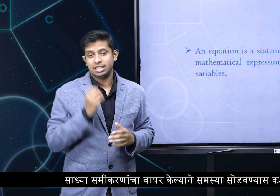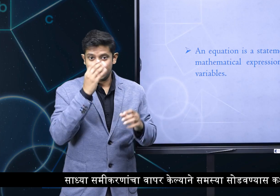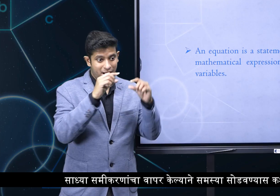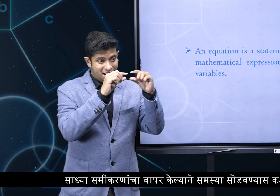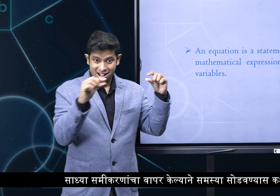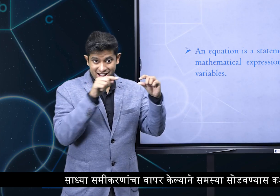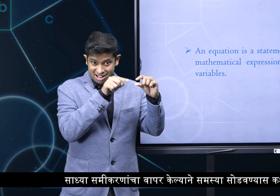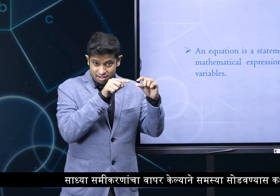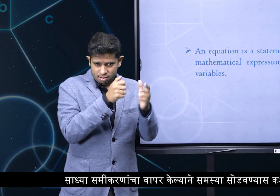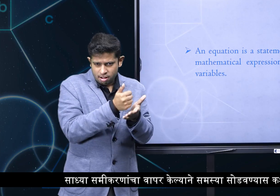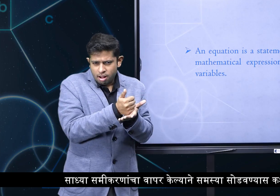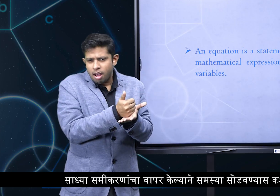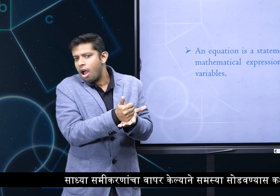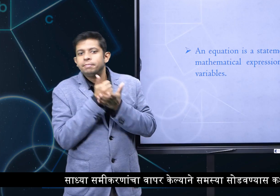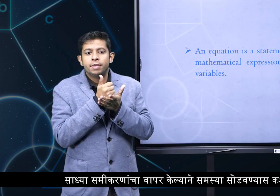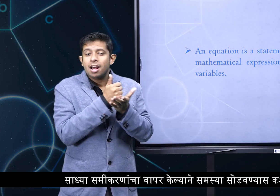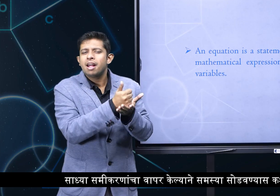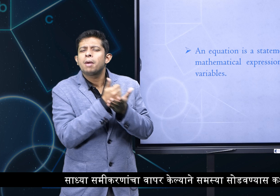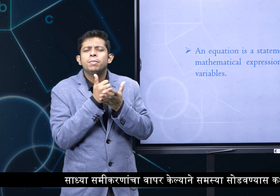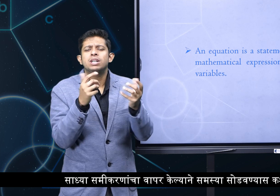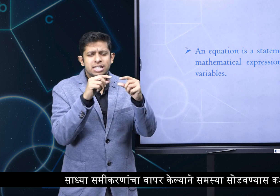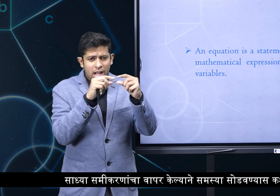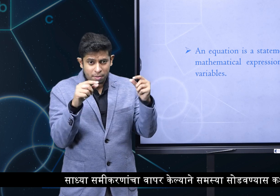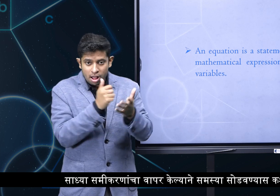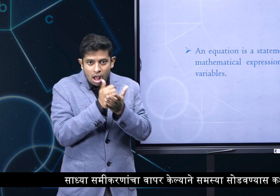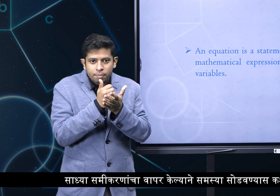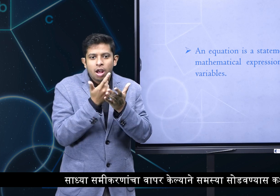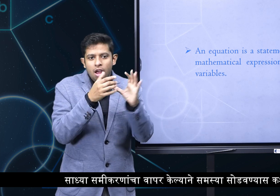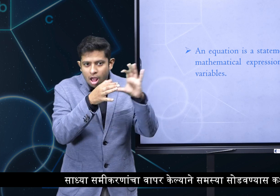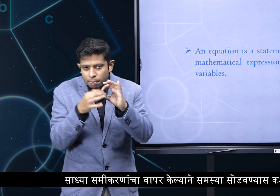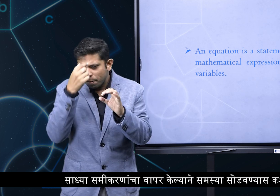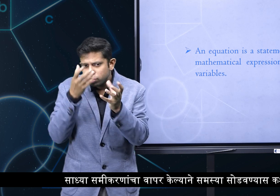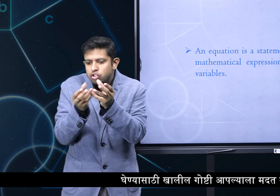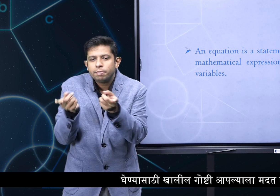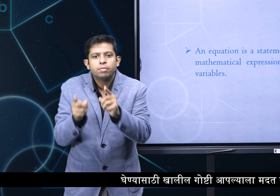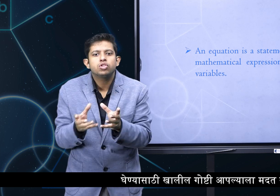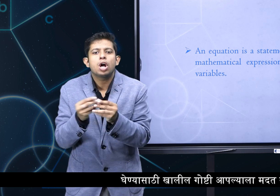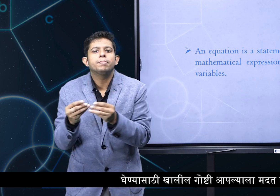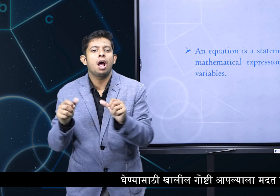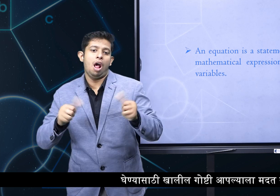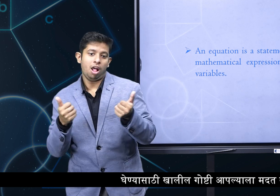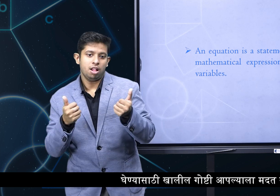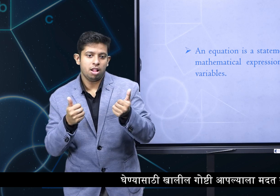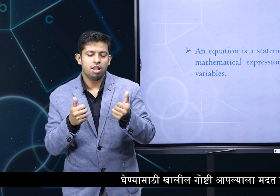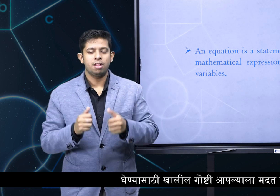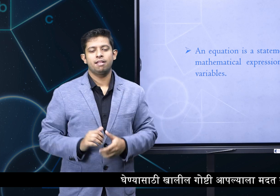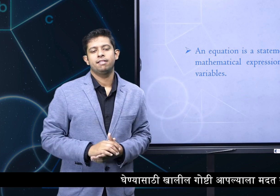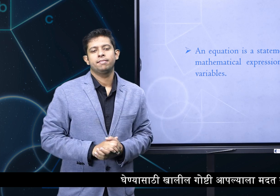साध्या समीकरणाचा वापर केल्याने समस्या सोडवण्यास कशी मदत होते हे समजून घेण्यासाठी खालील गोष्टी आपल्याला मदत